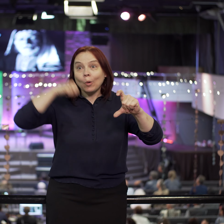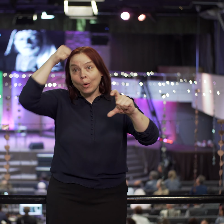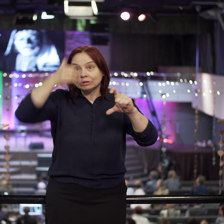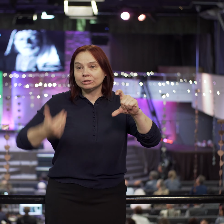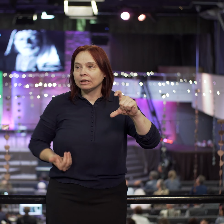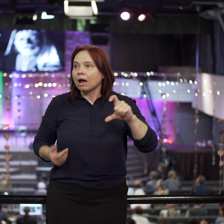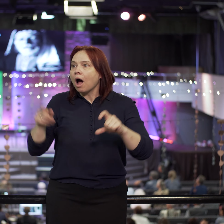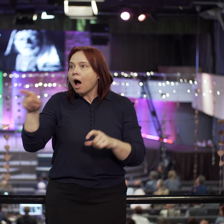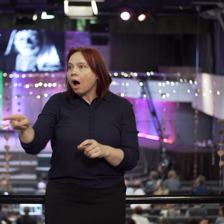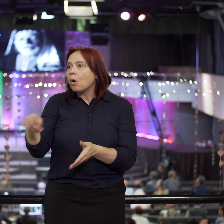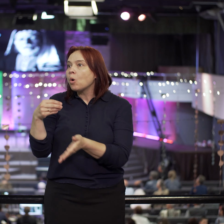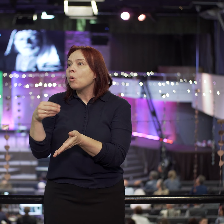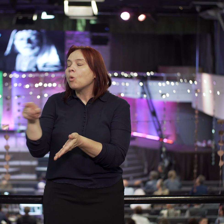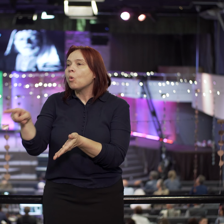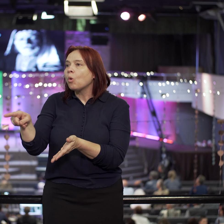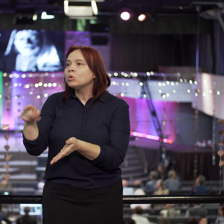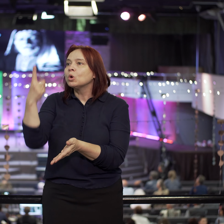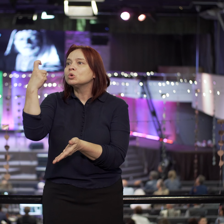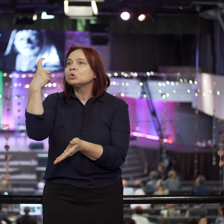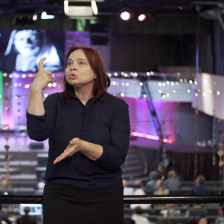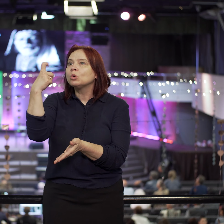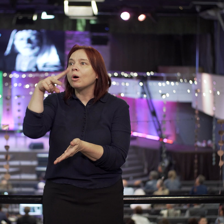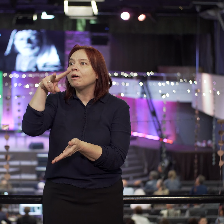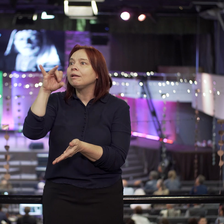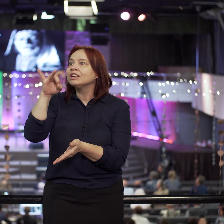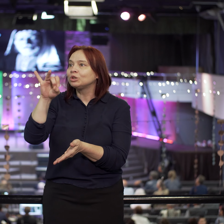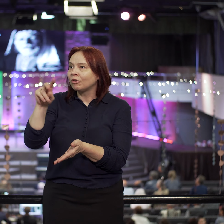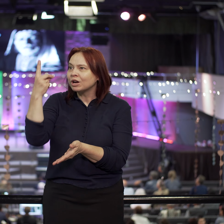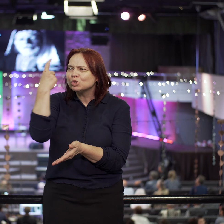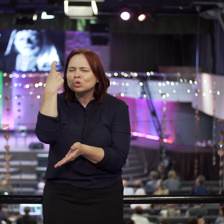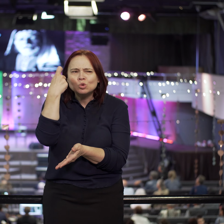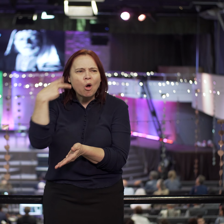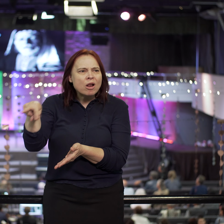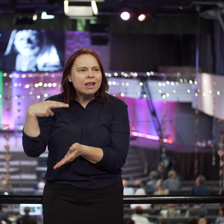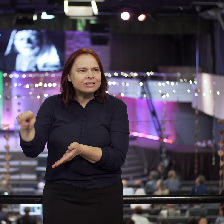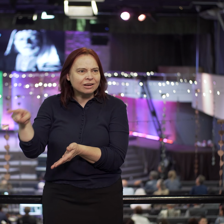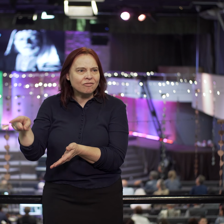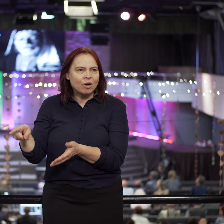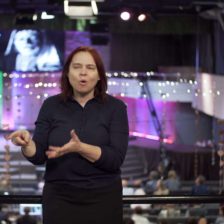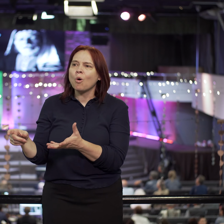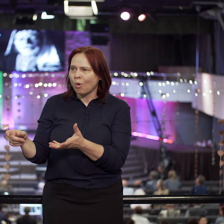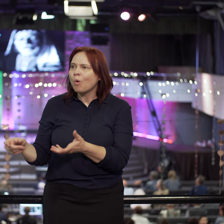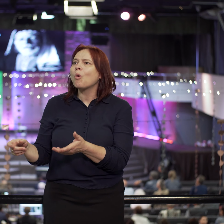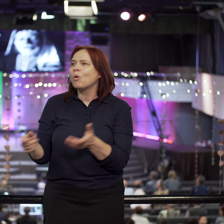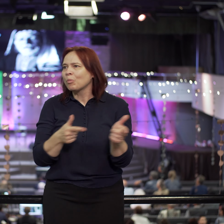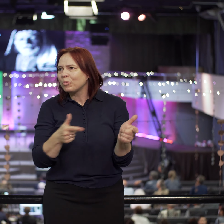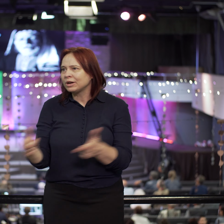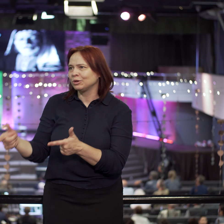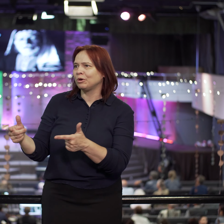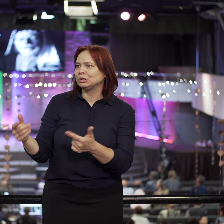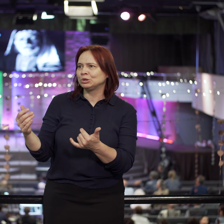100 литров означает 100 лет работы. Это достаточно большое пожертвование, поверьте